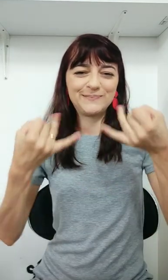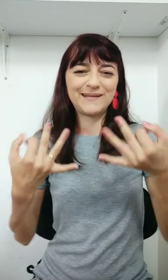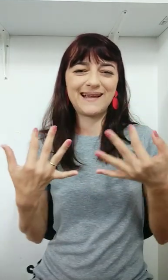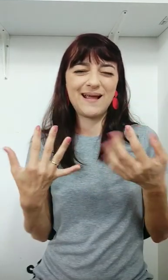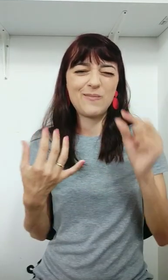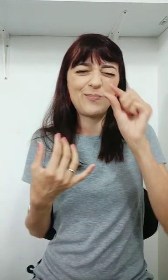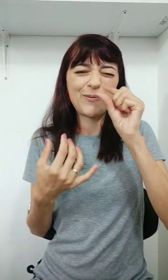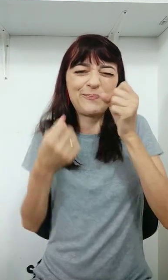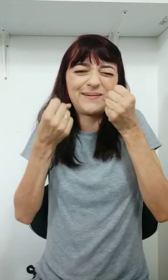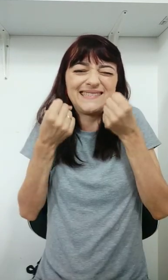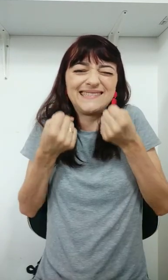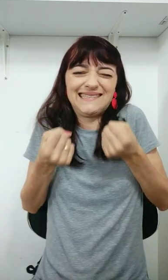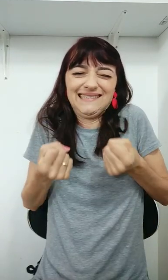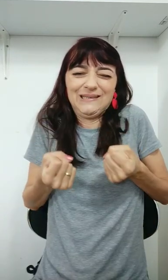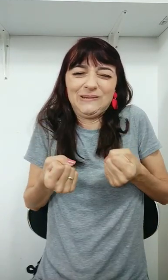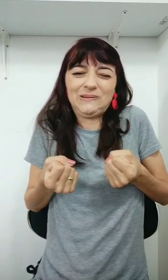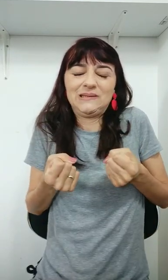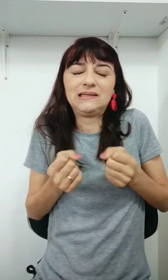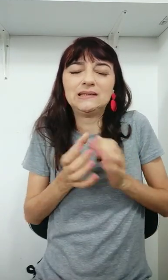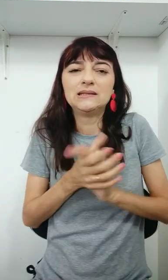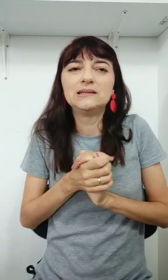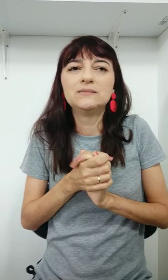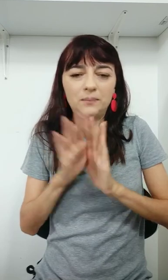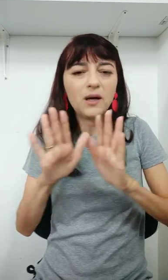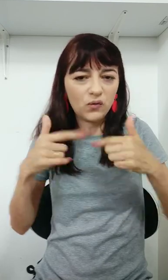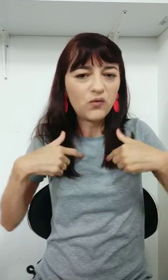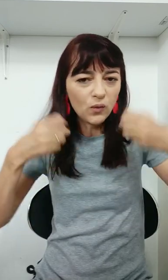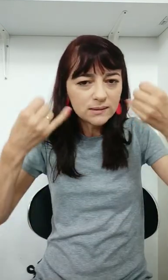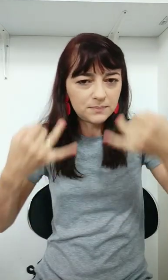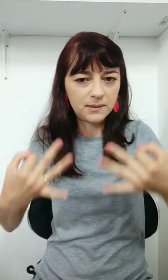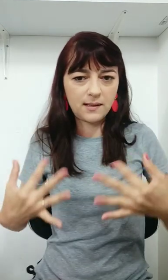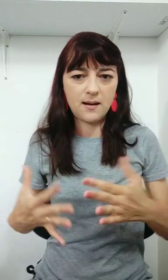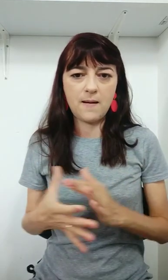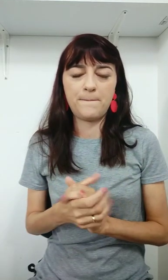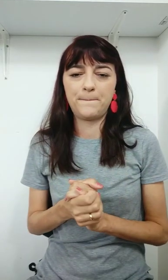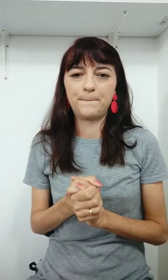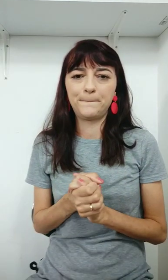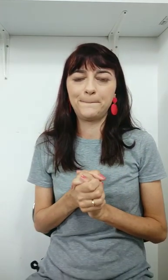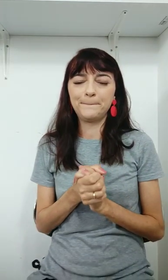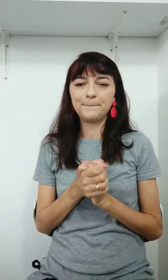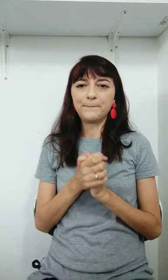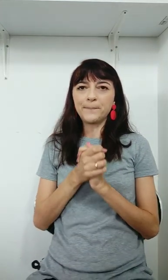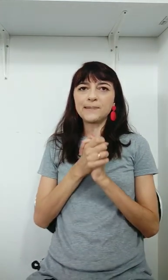Como que eu vou explicar isso para vocês? É um pouco pesado, tá? Mas eu vou tentar explicar para vocês.